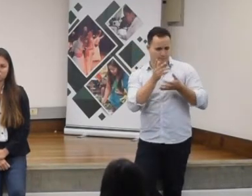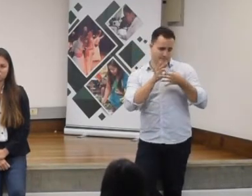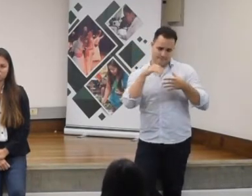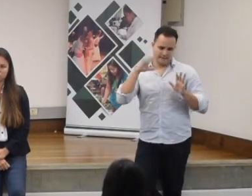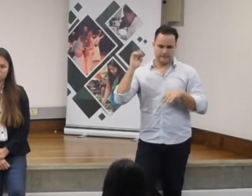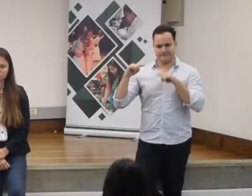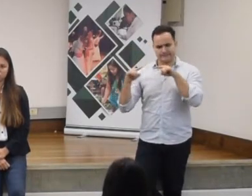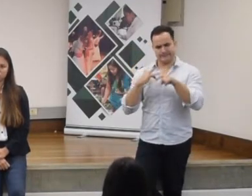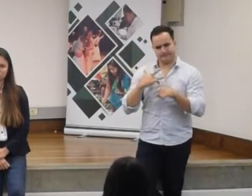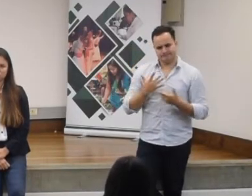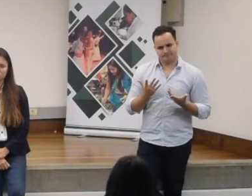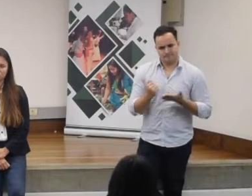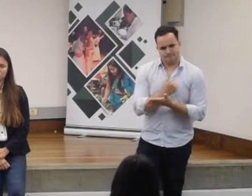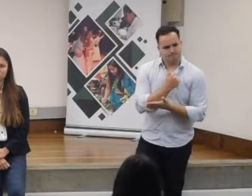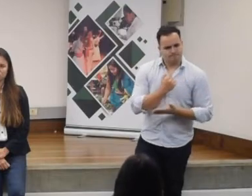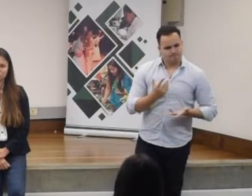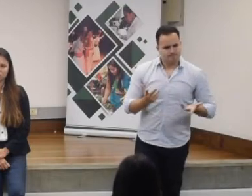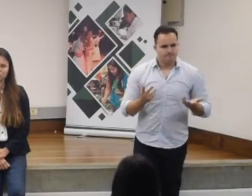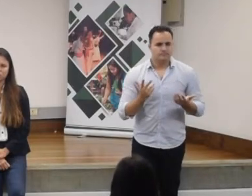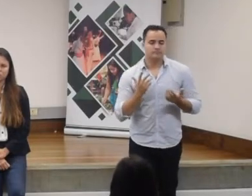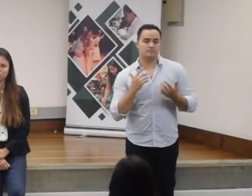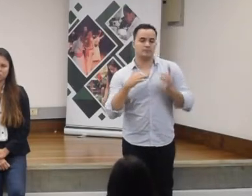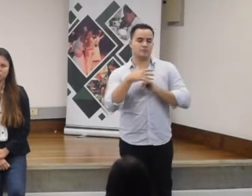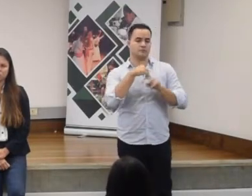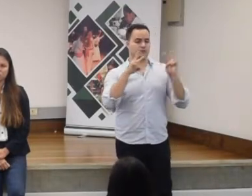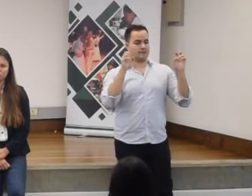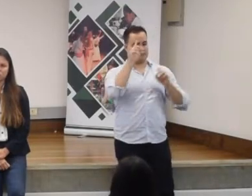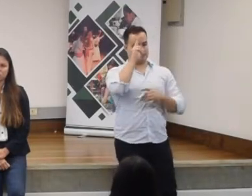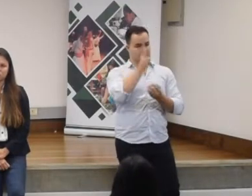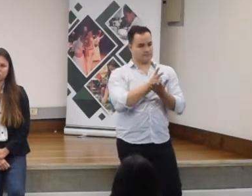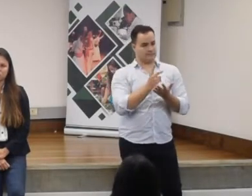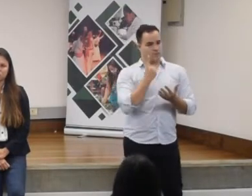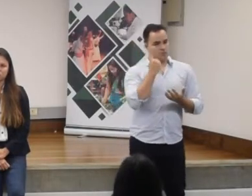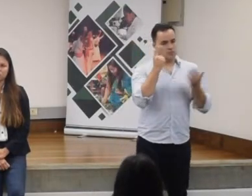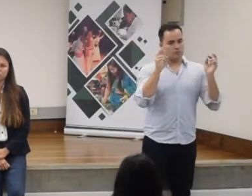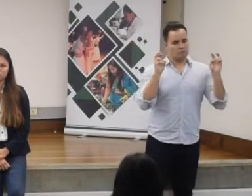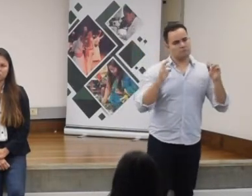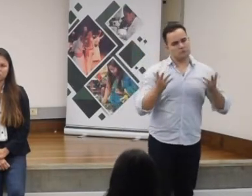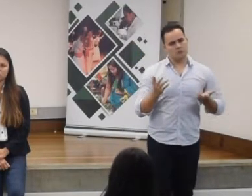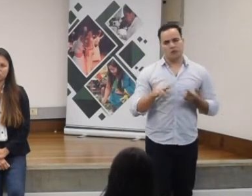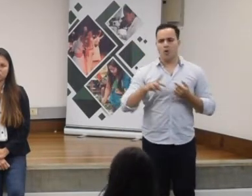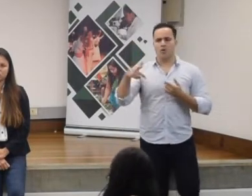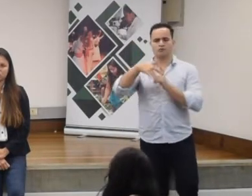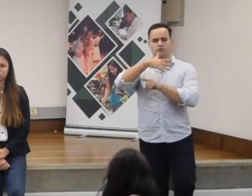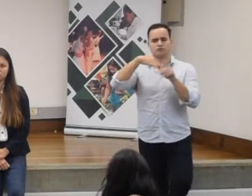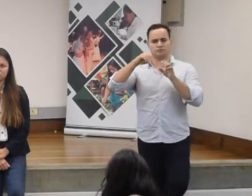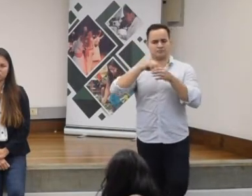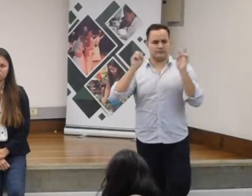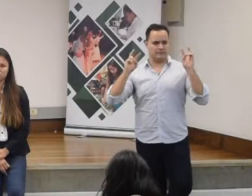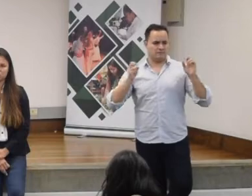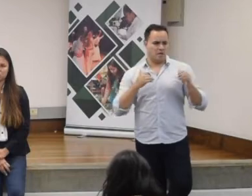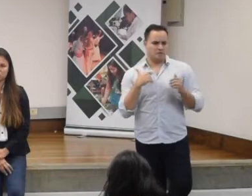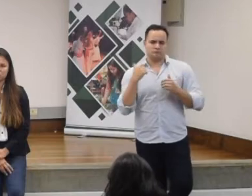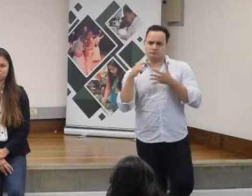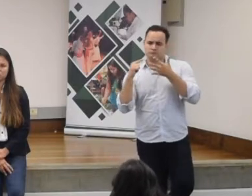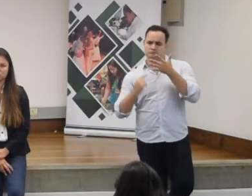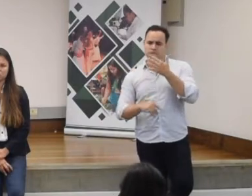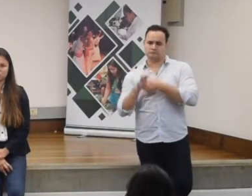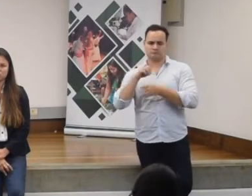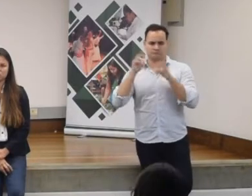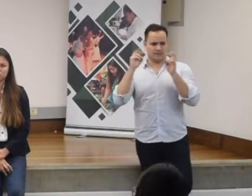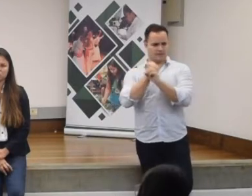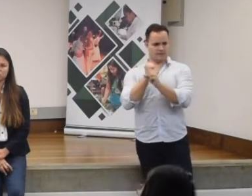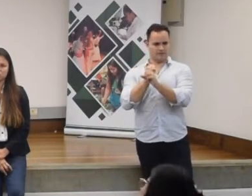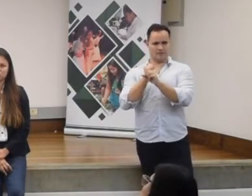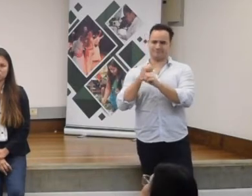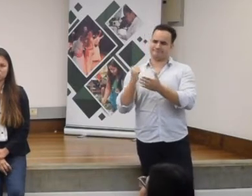solo en contextos de diversidades, sino en contextos específicos gremiales, por ejemplo, y son primeros respondientes. Entonces